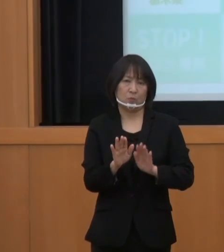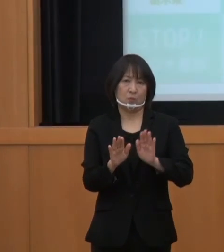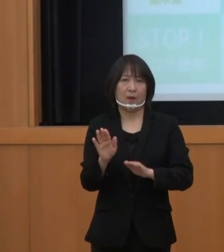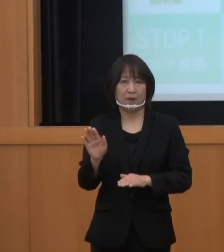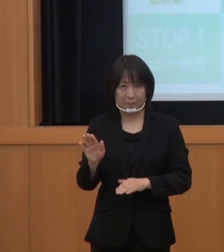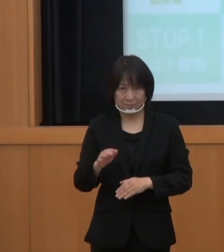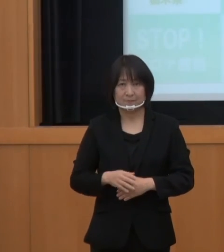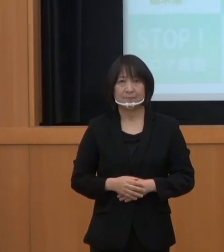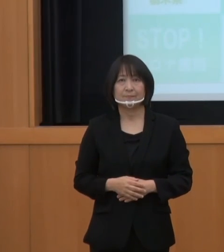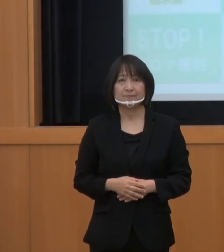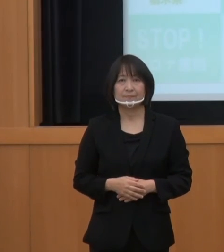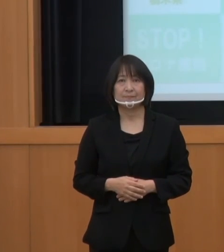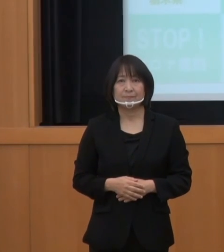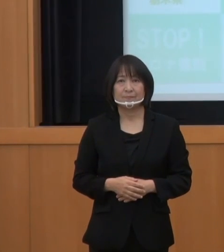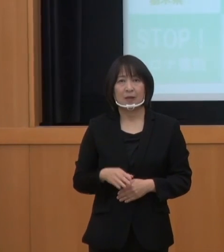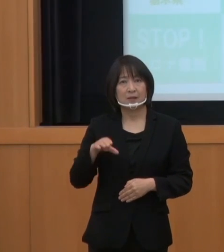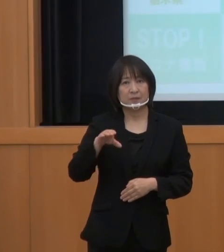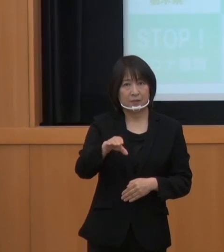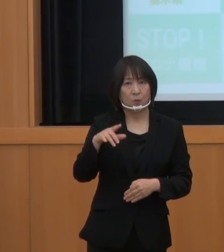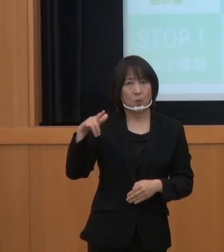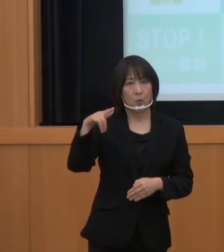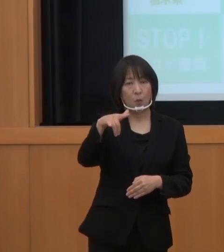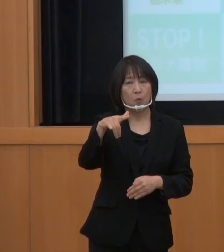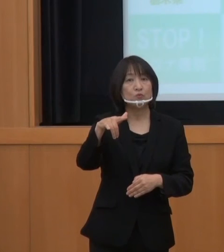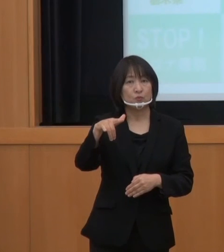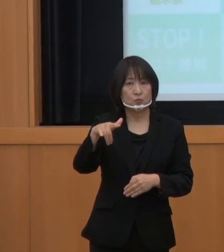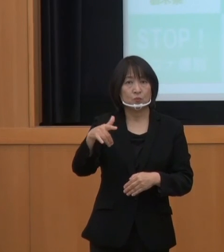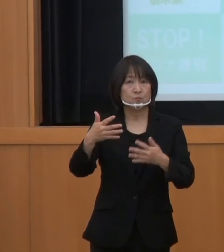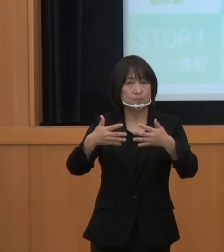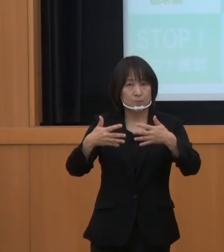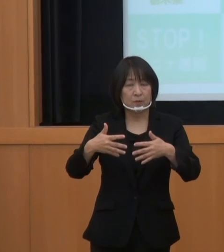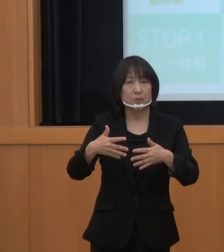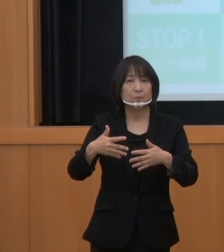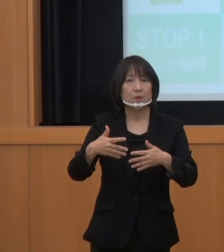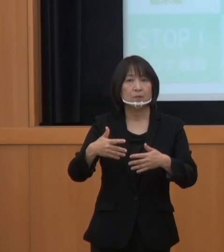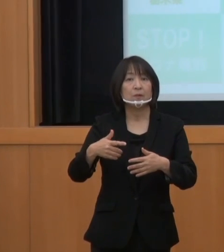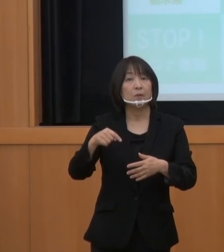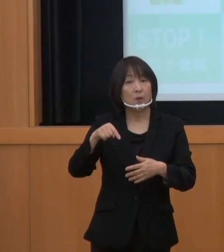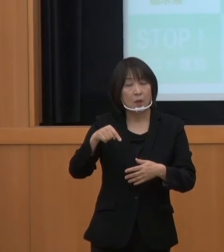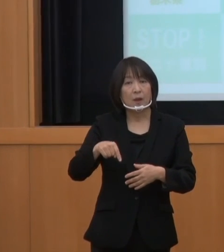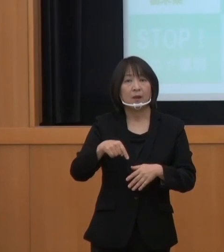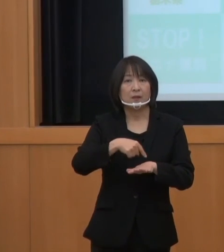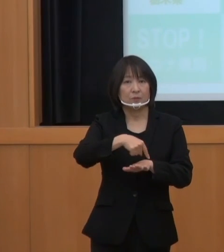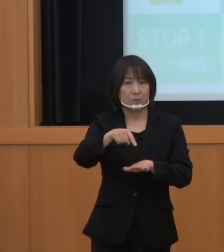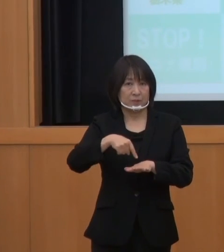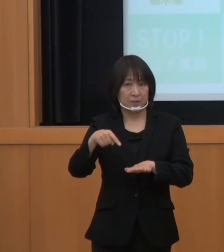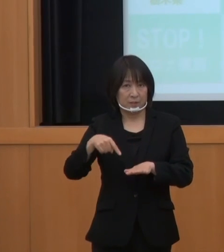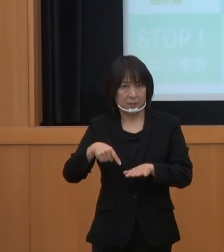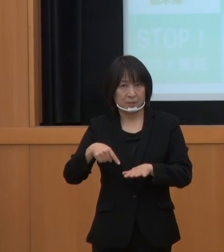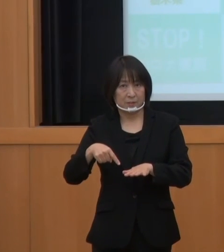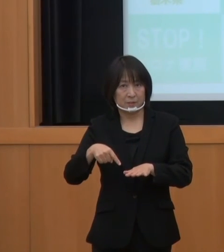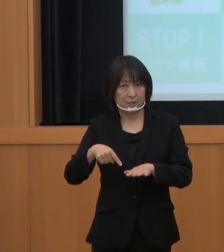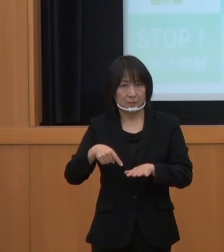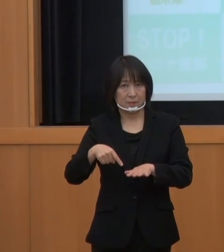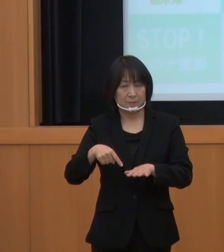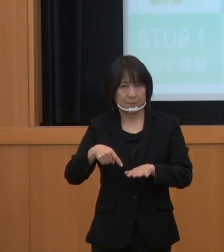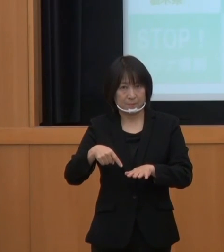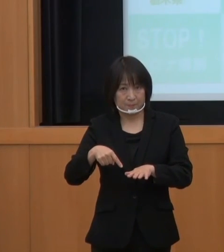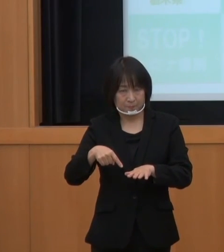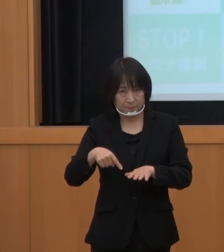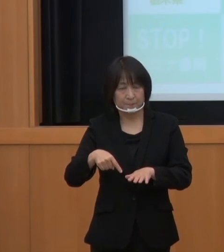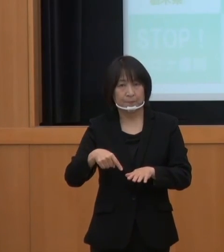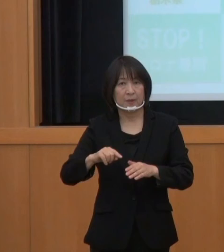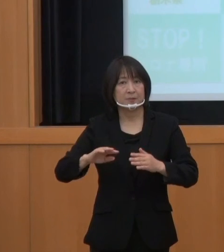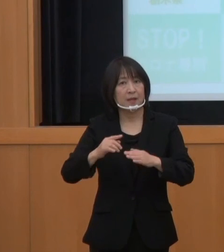で、自動車航空機、これは県の成長、戦略3産業のうちの2